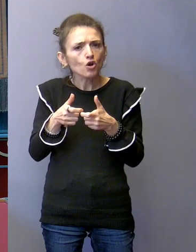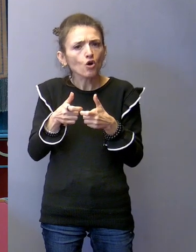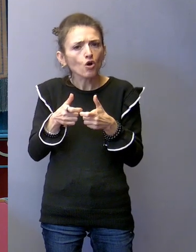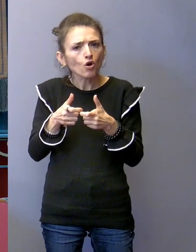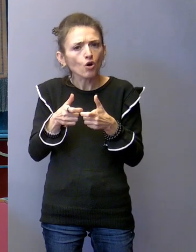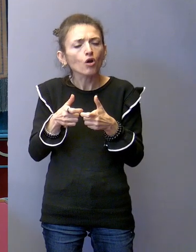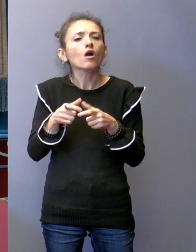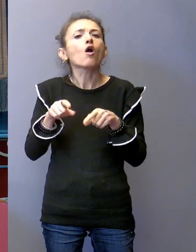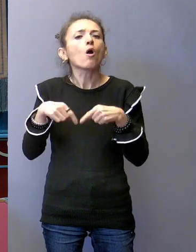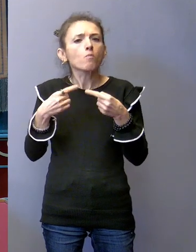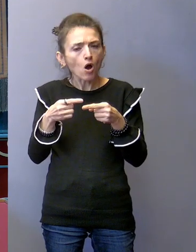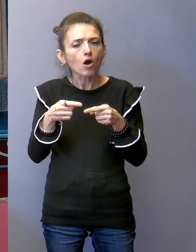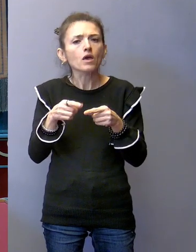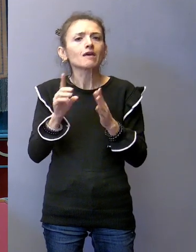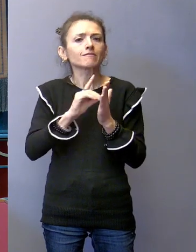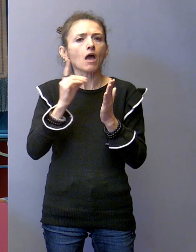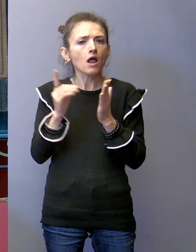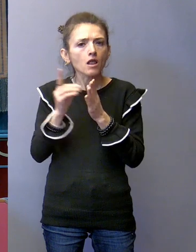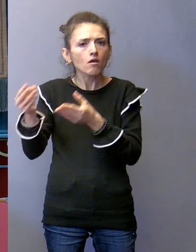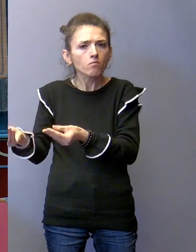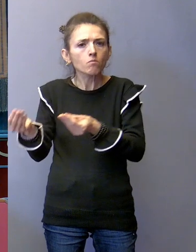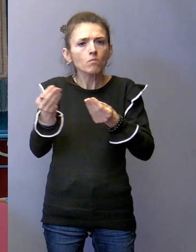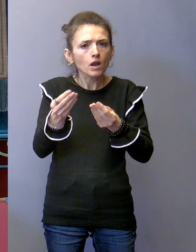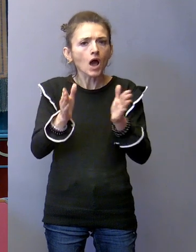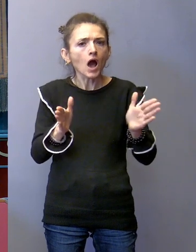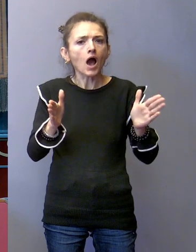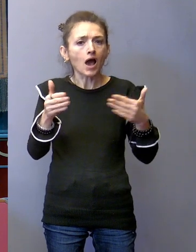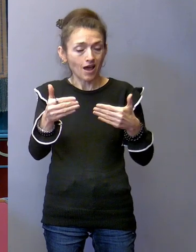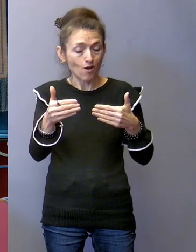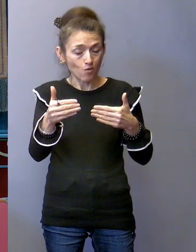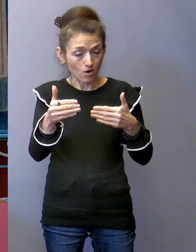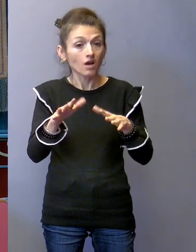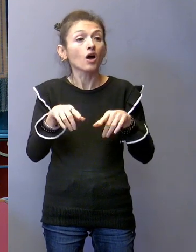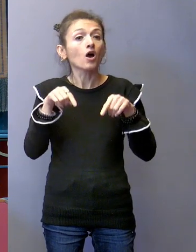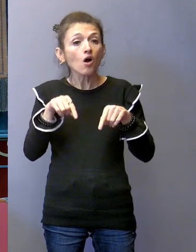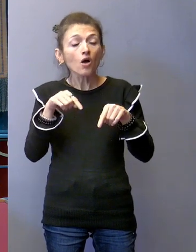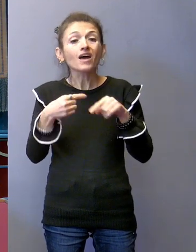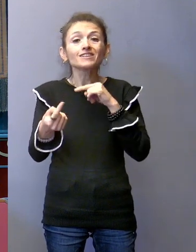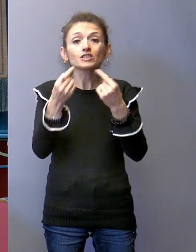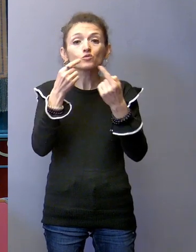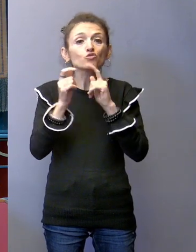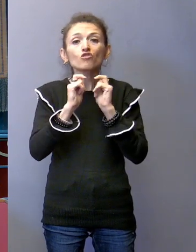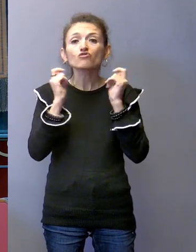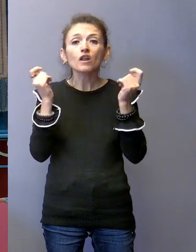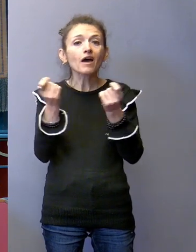aula la delibera adesso la discussione generale avviene sui documenti presentati